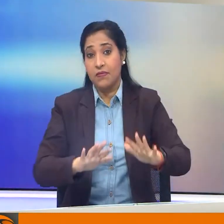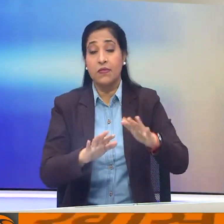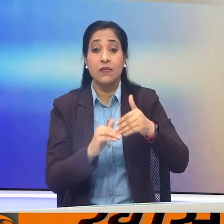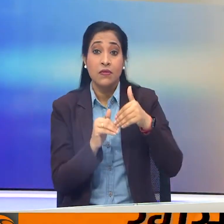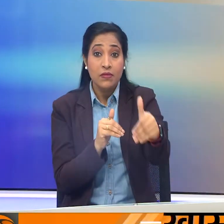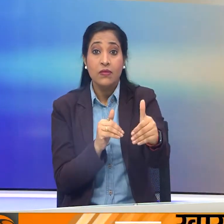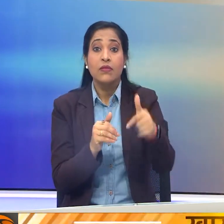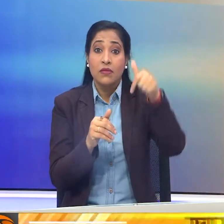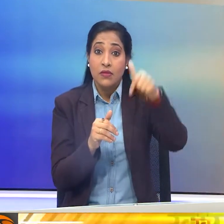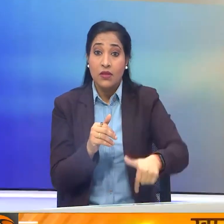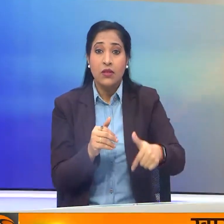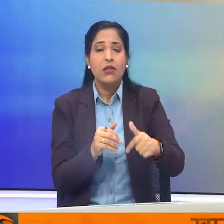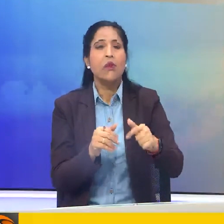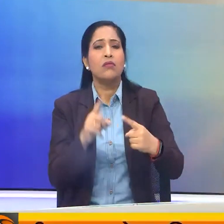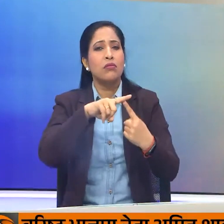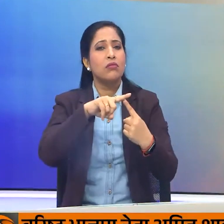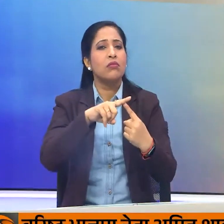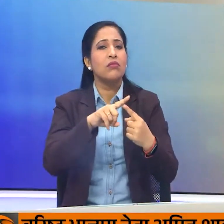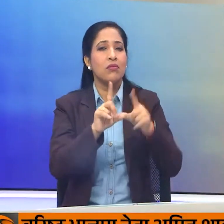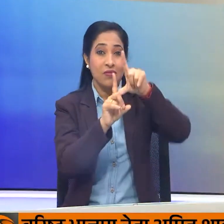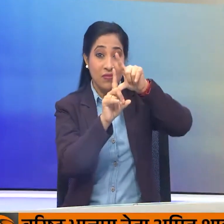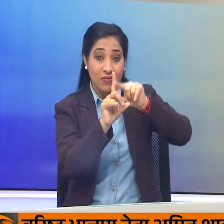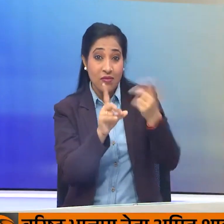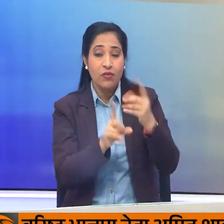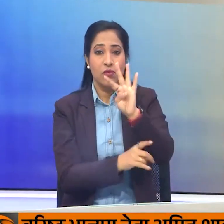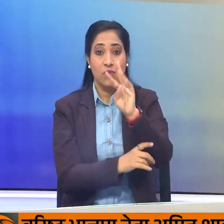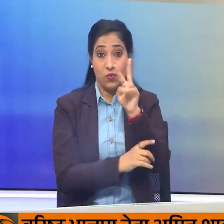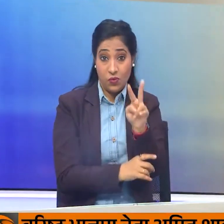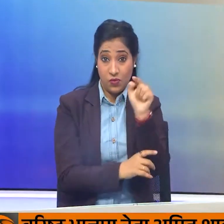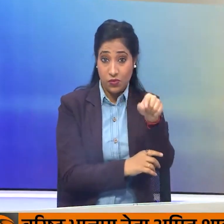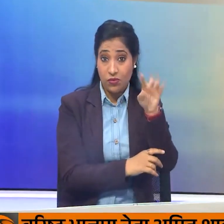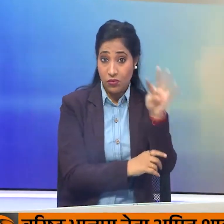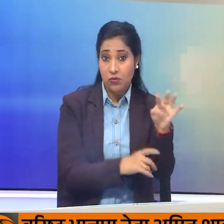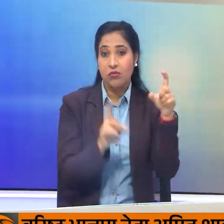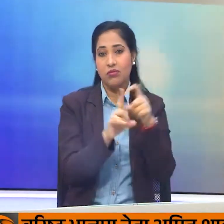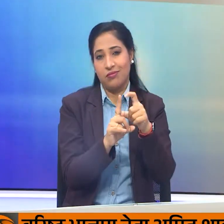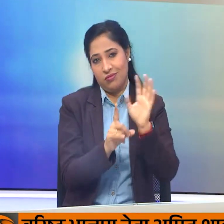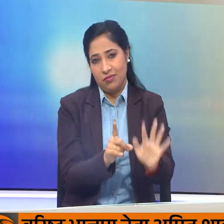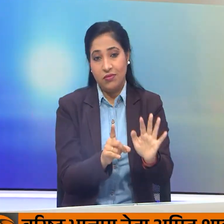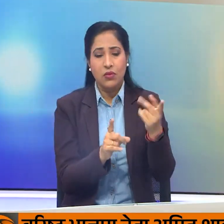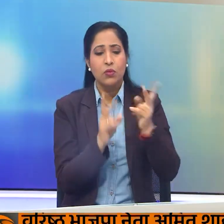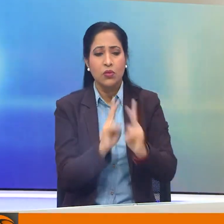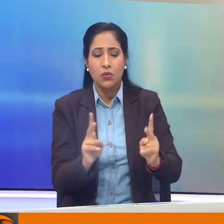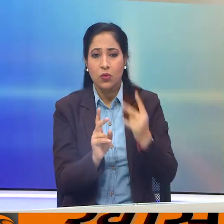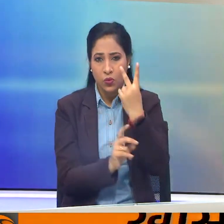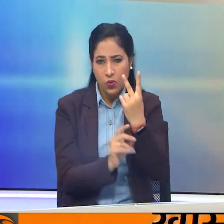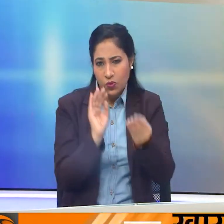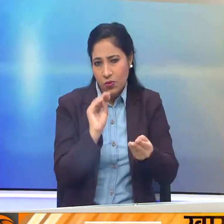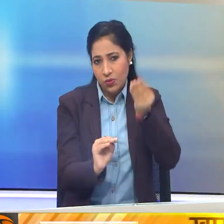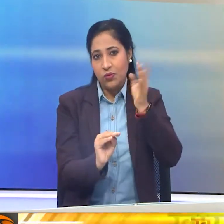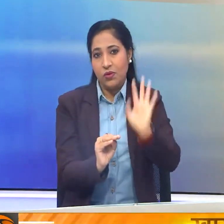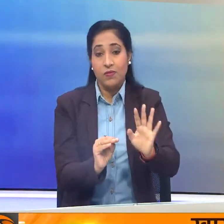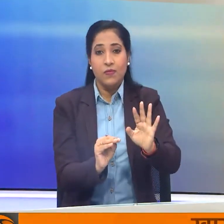है। आज का अधिकतम तापमान 42.4 डिग्री सेल्सियस तक पहुंच गया, जो सामान्य से 2 डिग्री अधिक है,